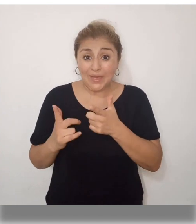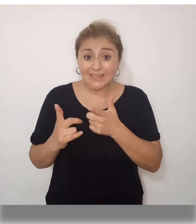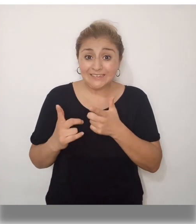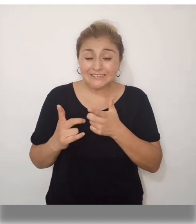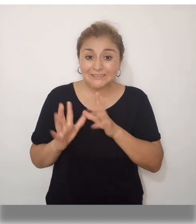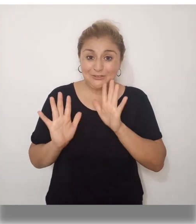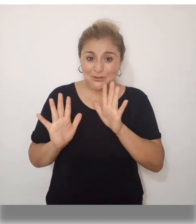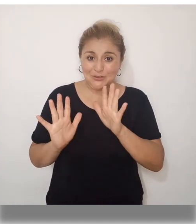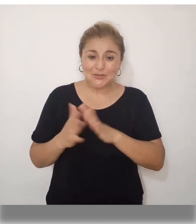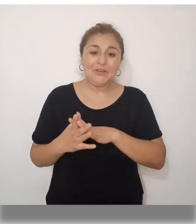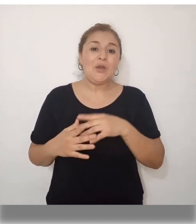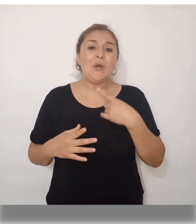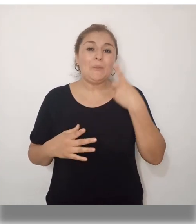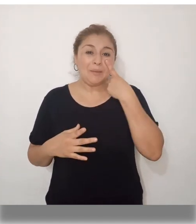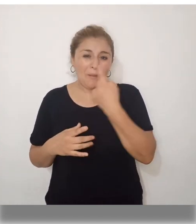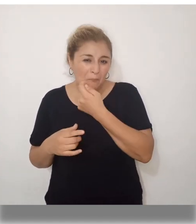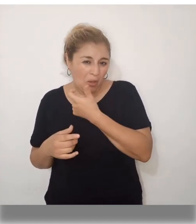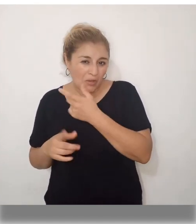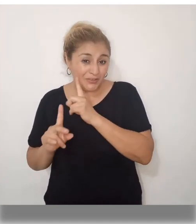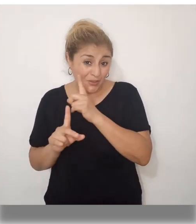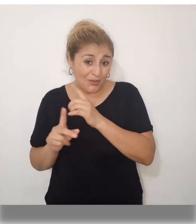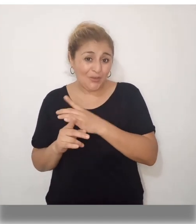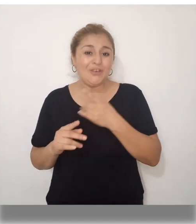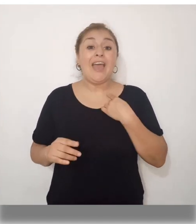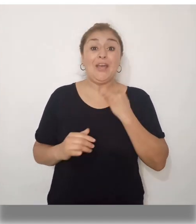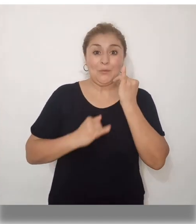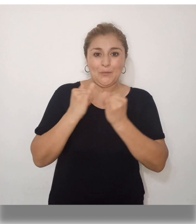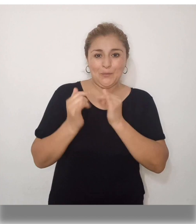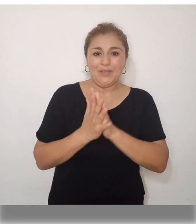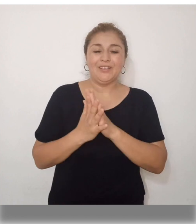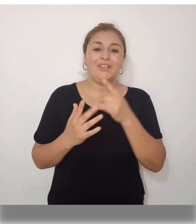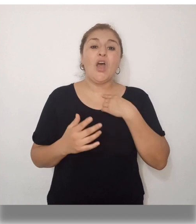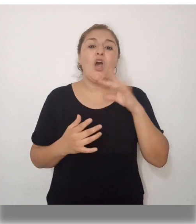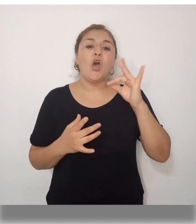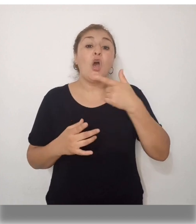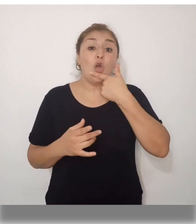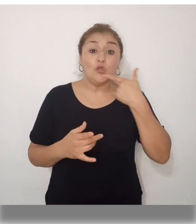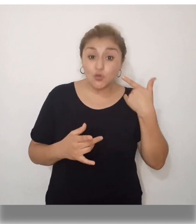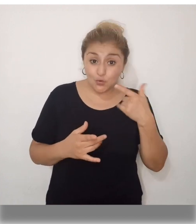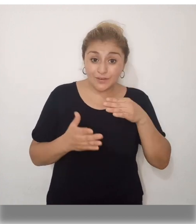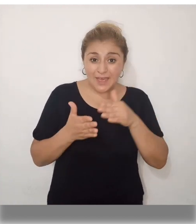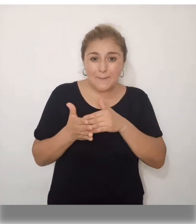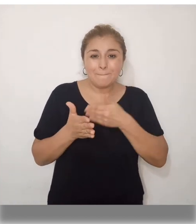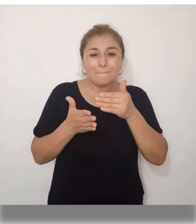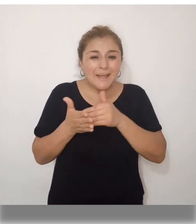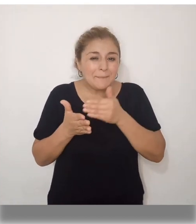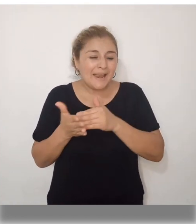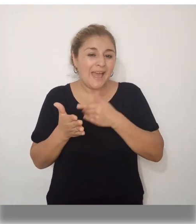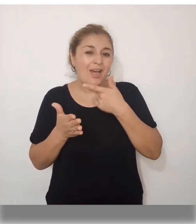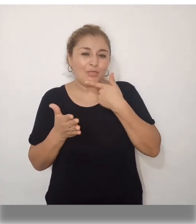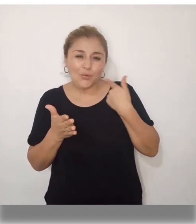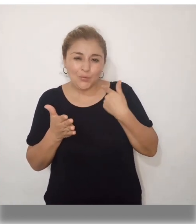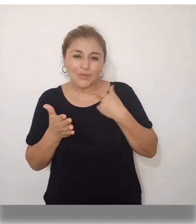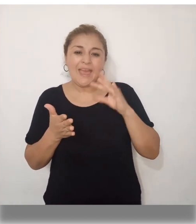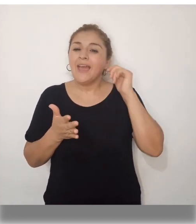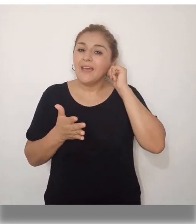grateus seguramente si vas a algún lugar a comprar grateos te van a